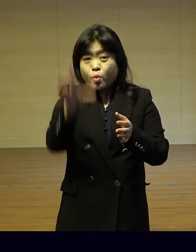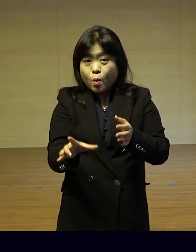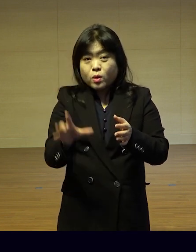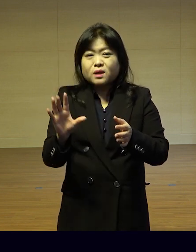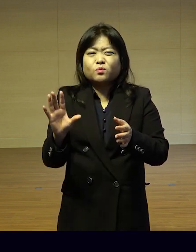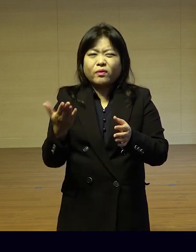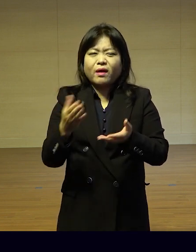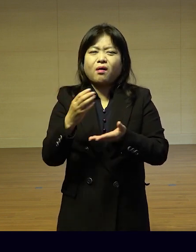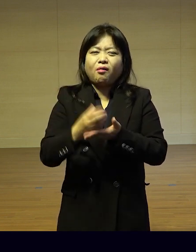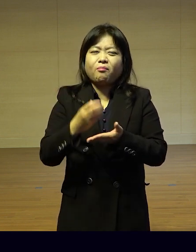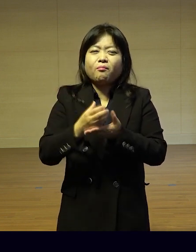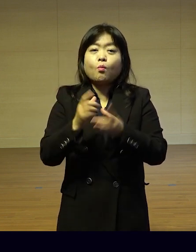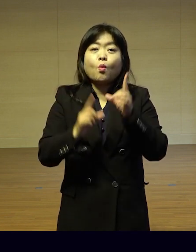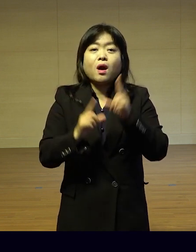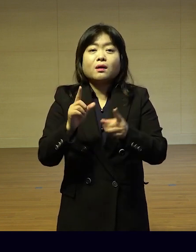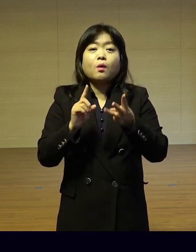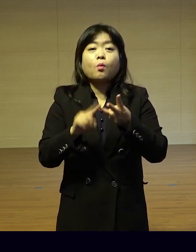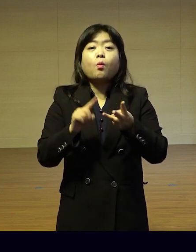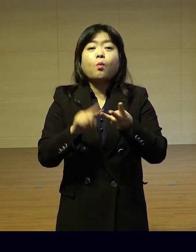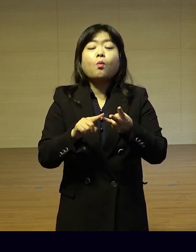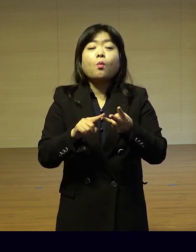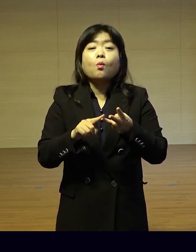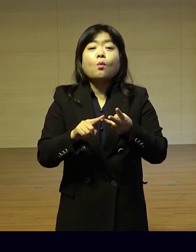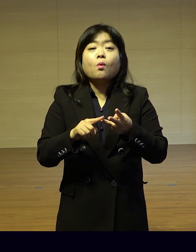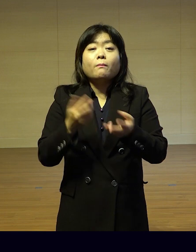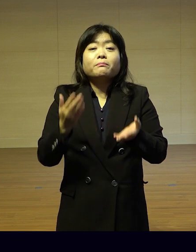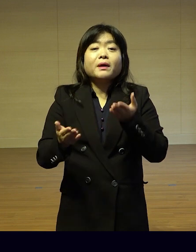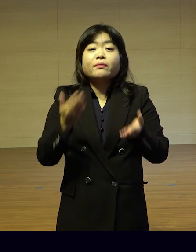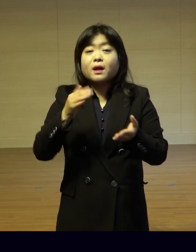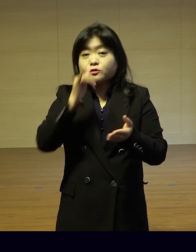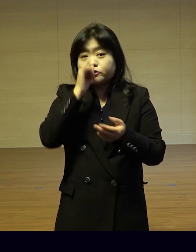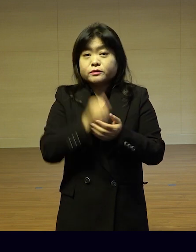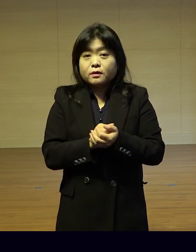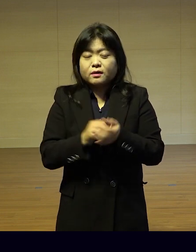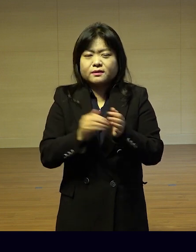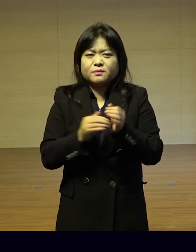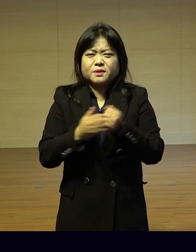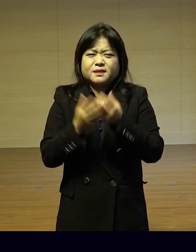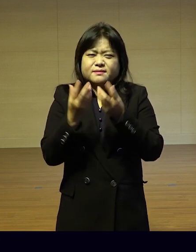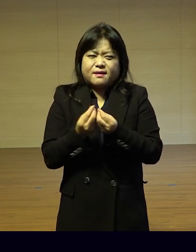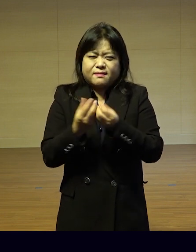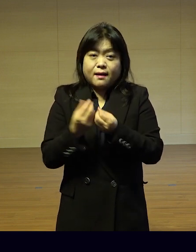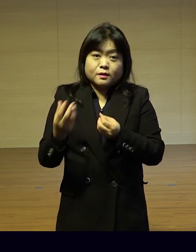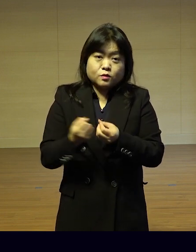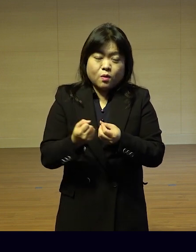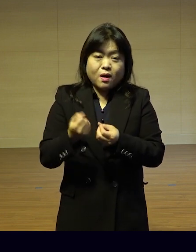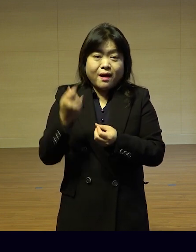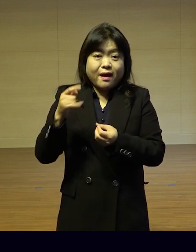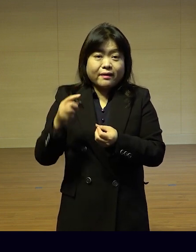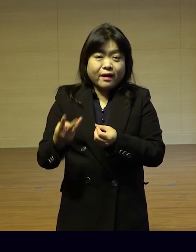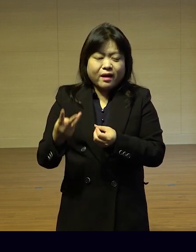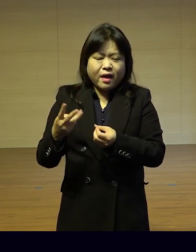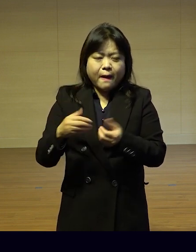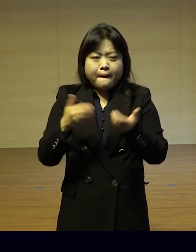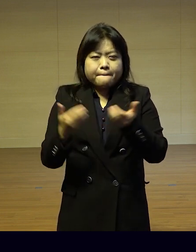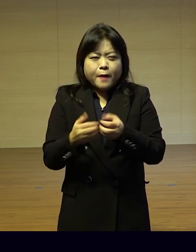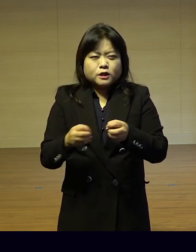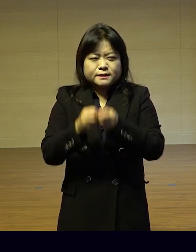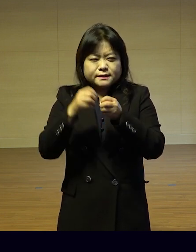있겠죠. 그랬을 때 이 예를 가지고 헤겔의 변증적 사유를 한번 생각해 볼 수